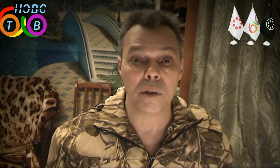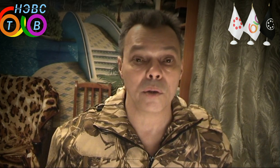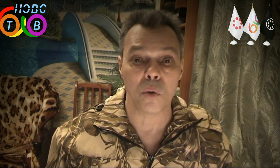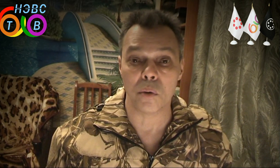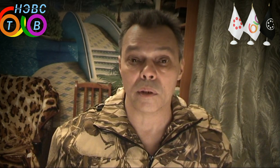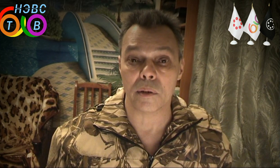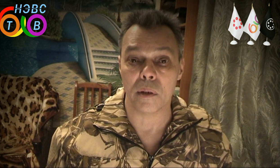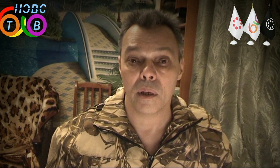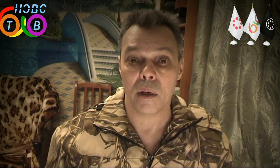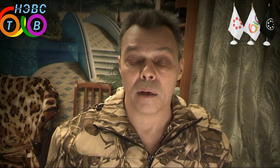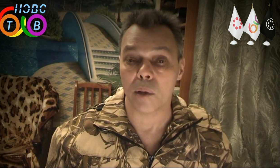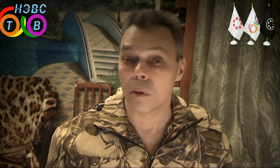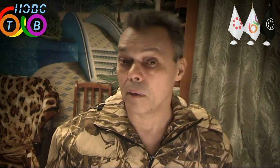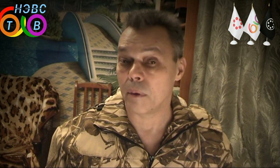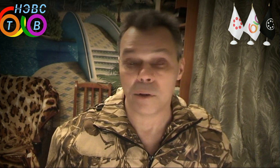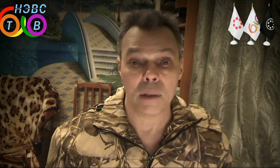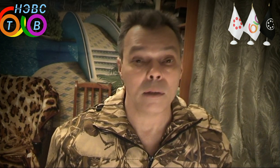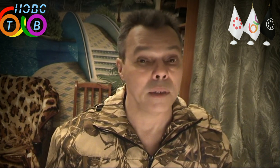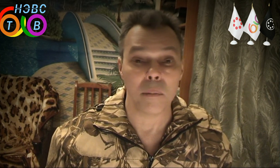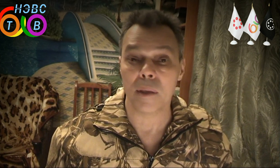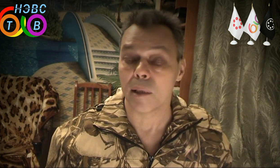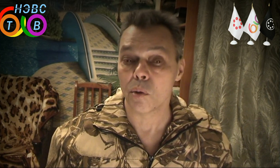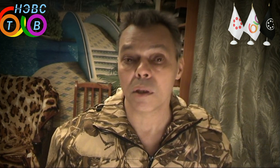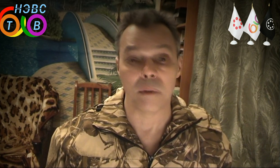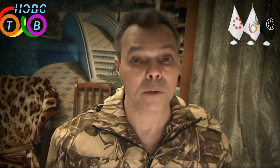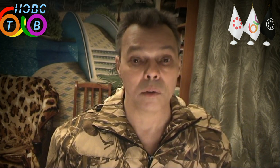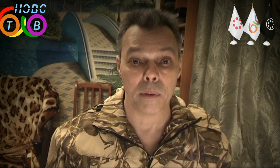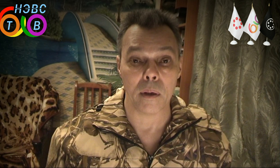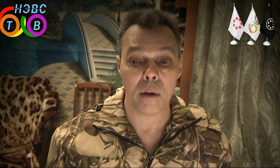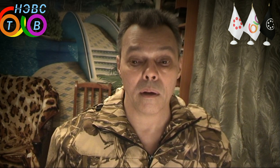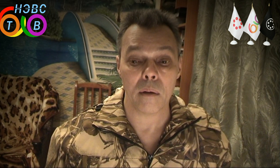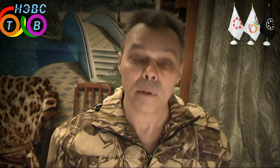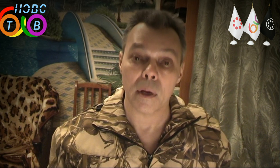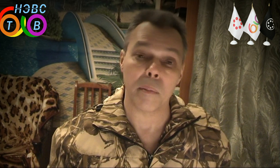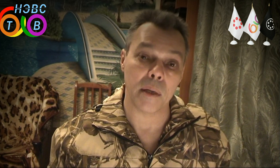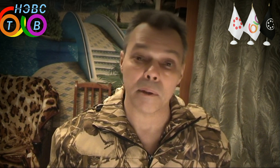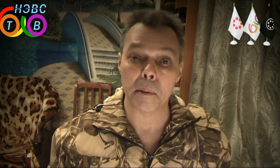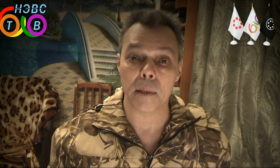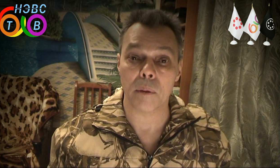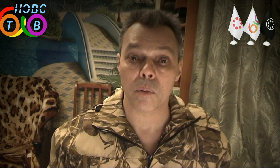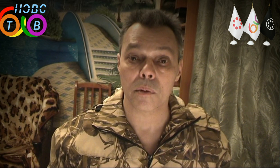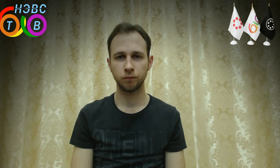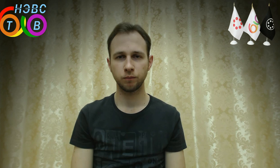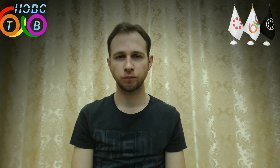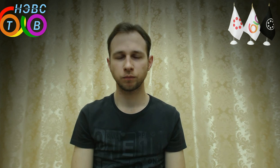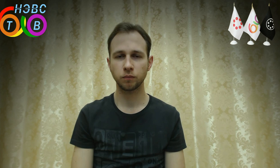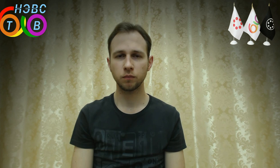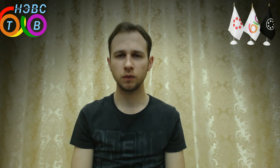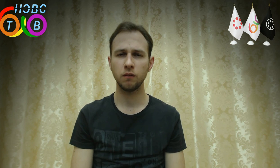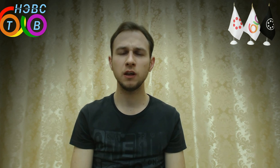огромнейшие трудности, которые вообще-то не были заложены в их судьбе. Вот так бы я ответил на этот вопрос. Вы